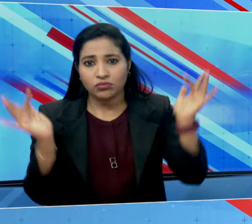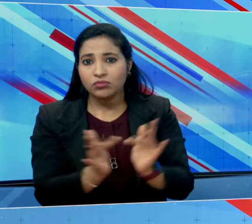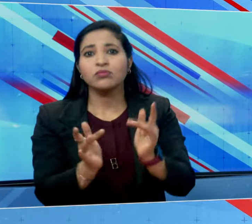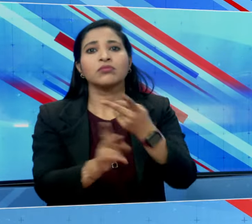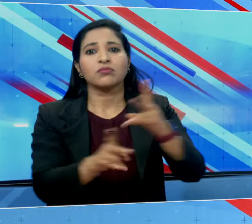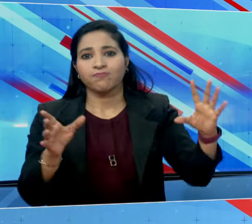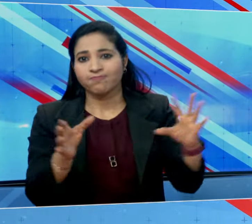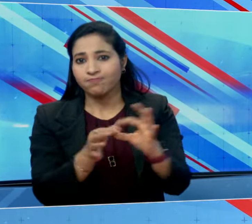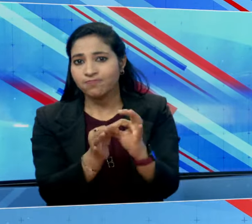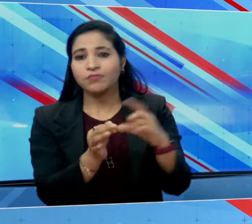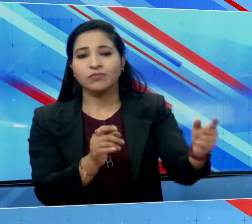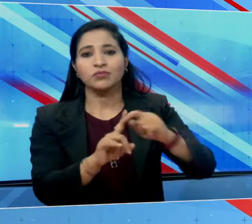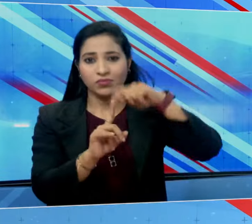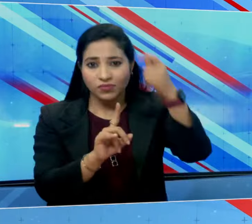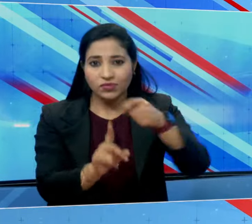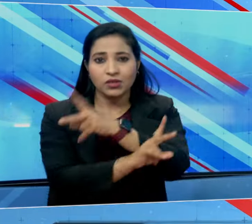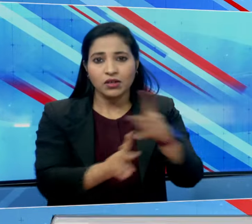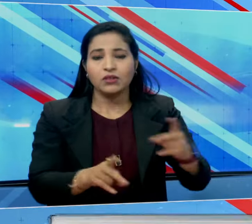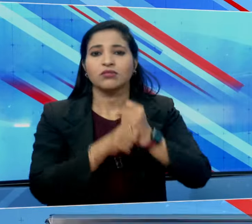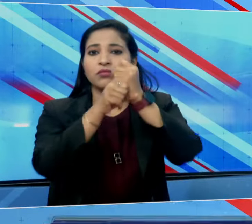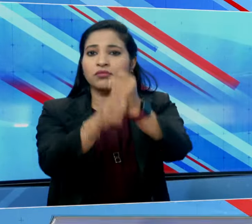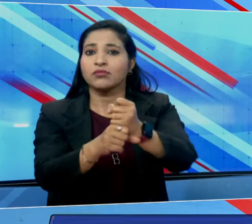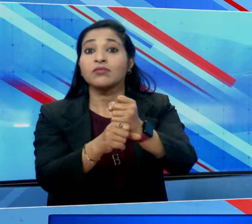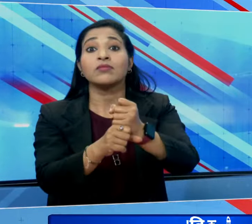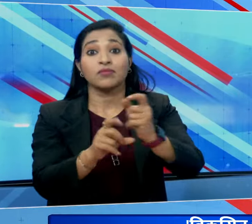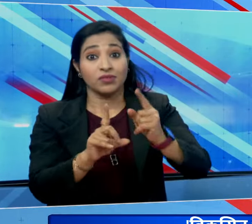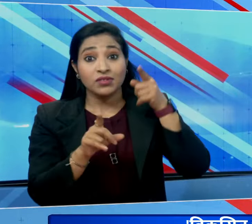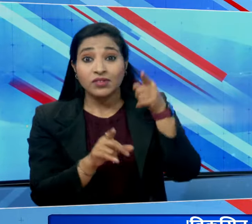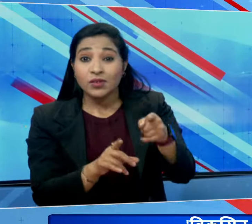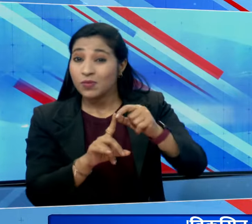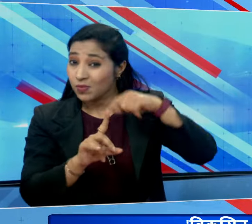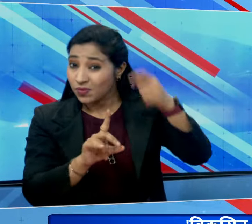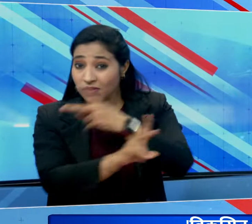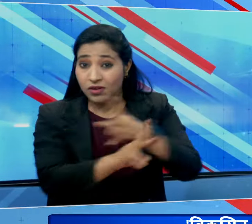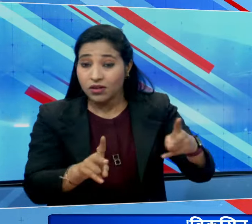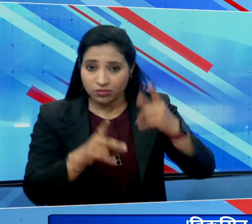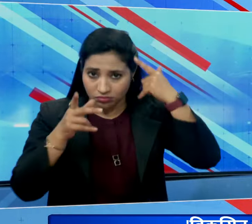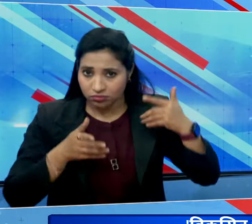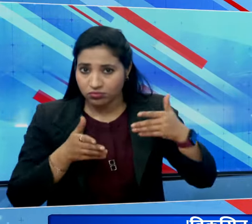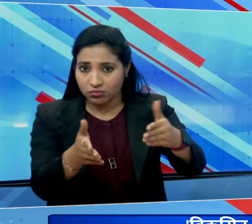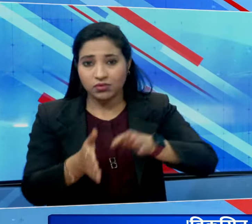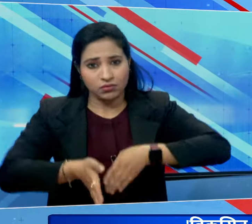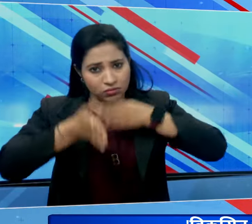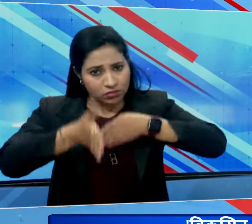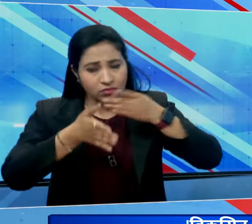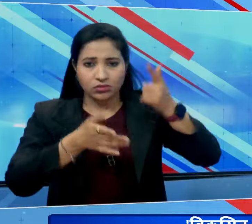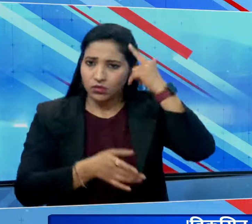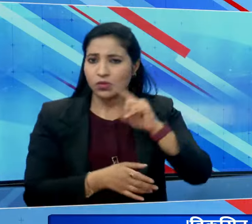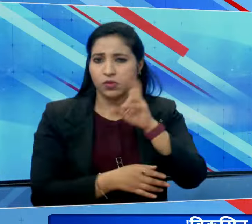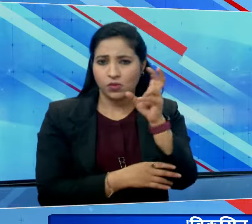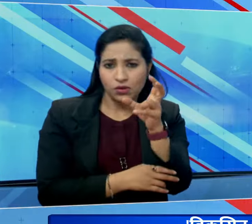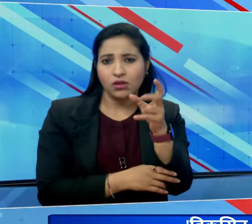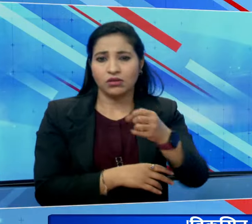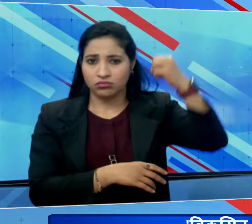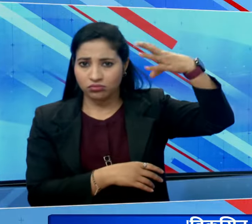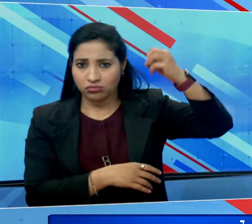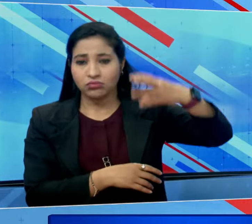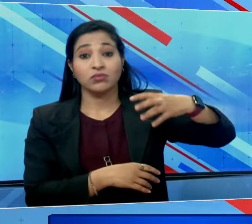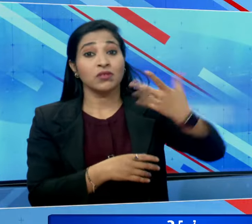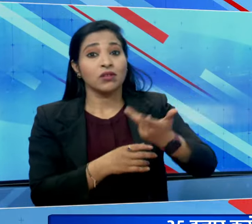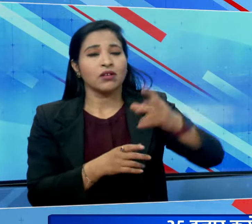माध्यम से जुड़कर इन परियोजनाओं की सौगात दी यह परियोजनाएं सड़क रेलवे कोयला बिजली और